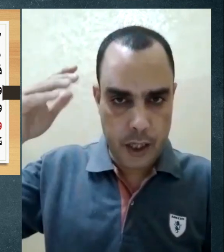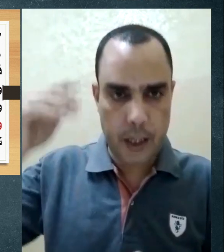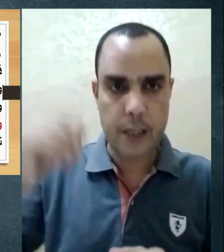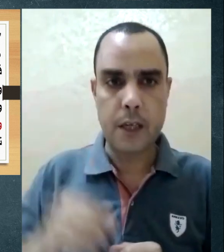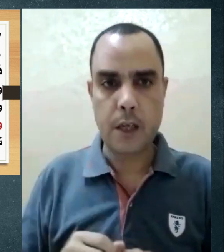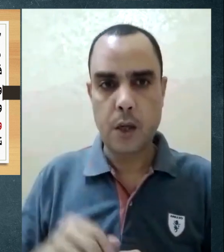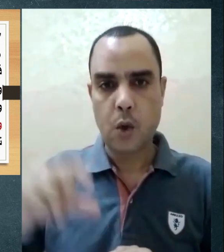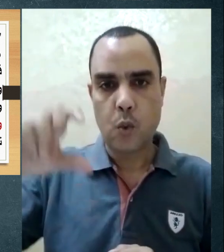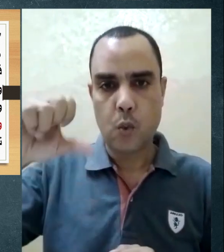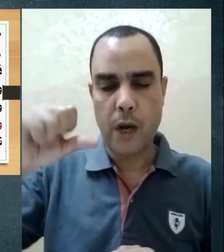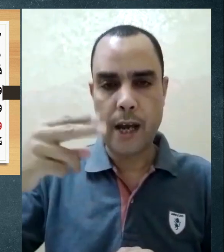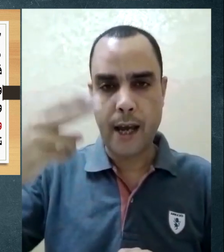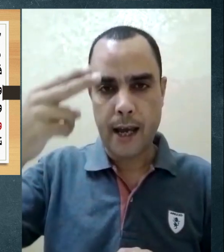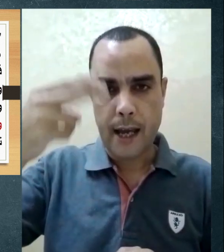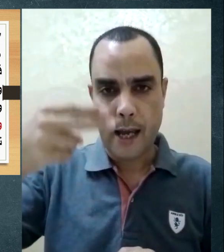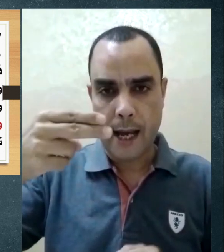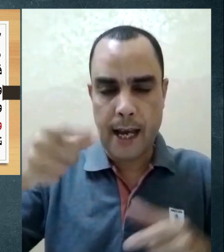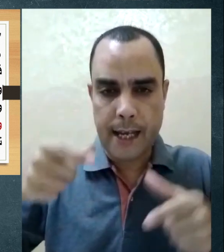المراهقين